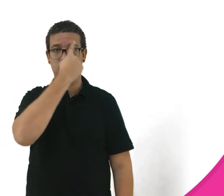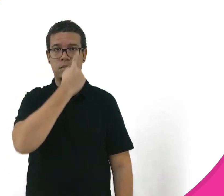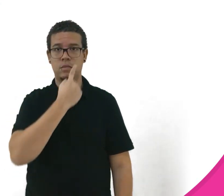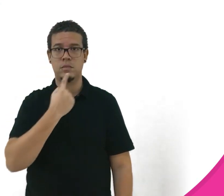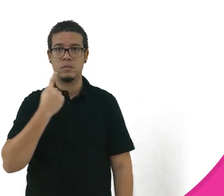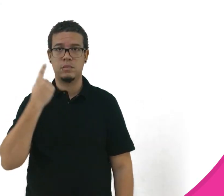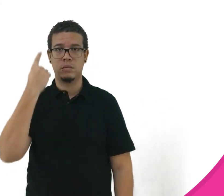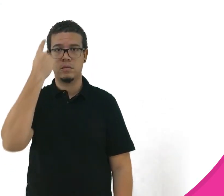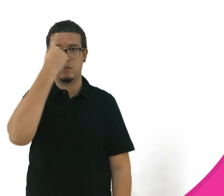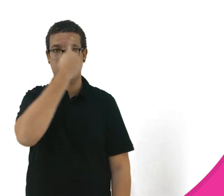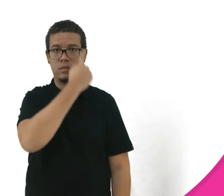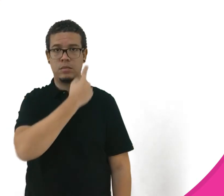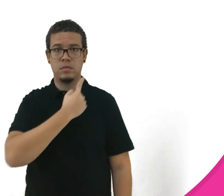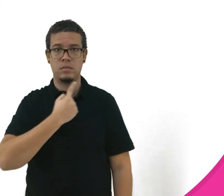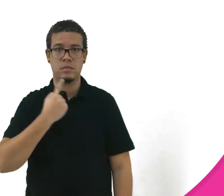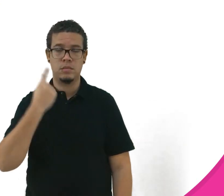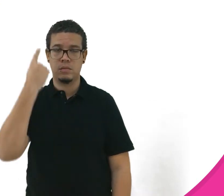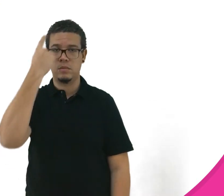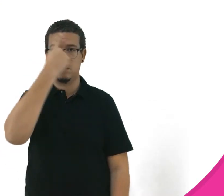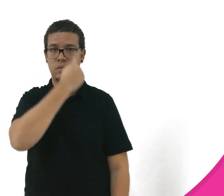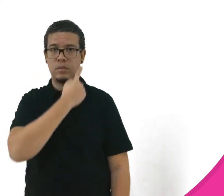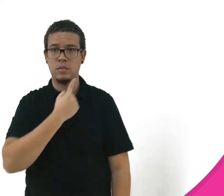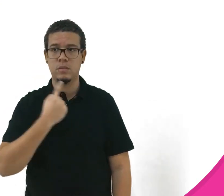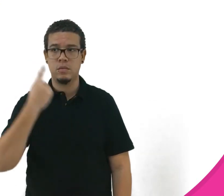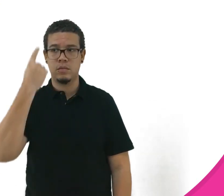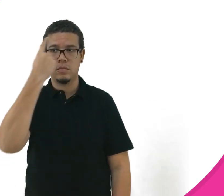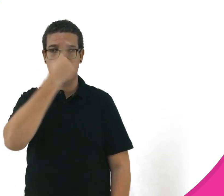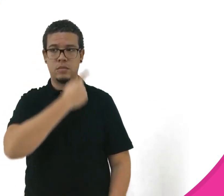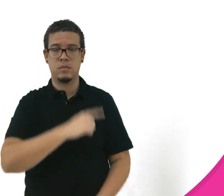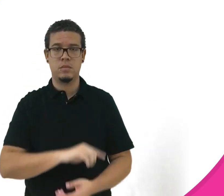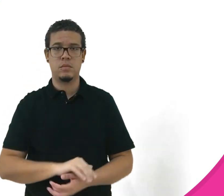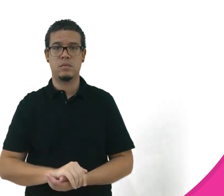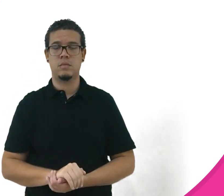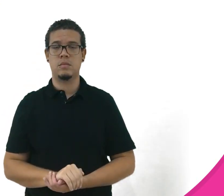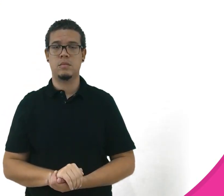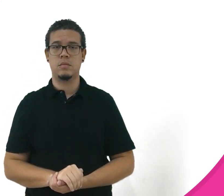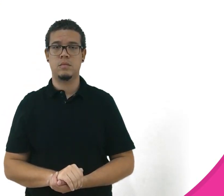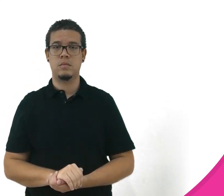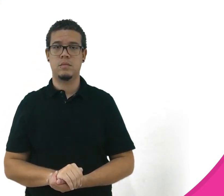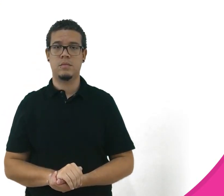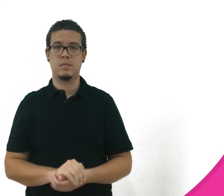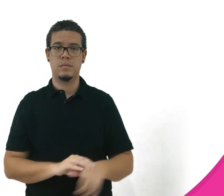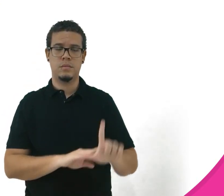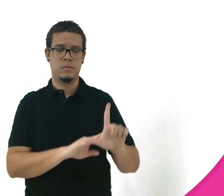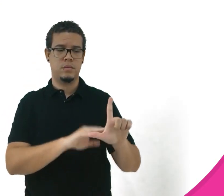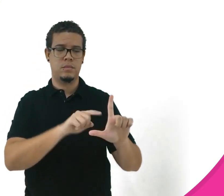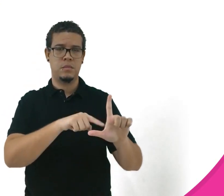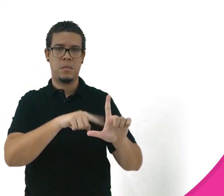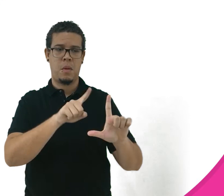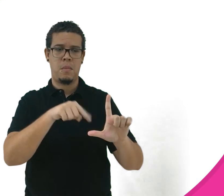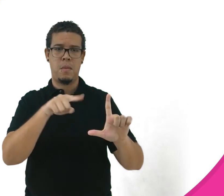Outro exemplo é o circular para o sinal de horas.